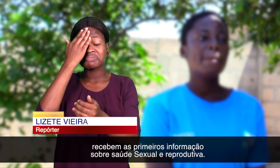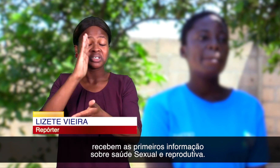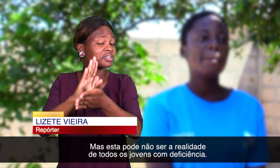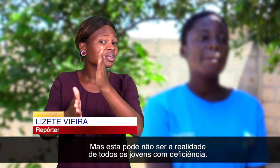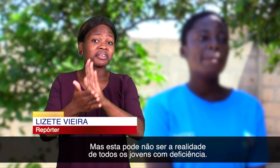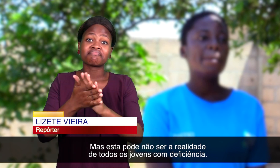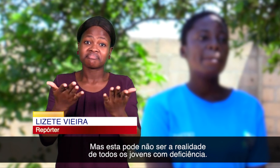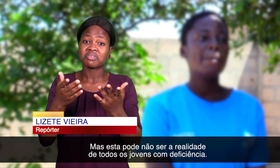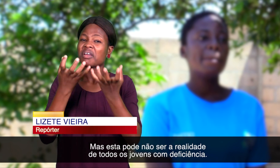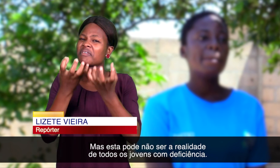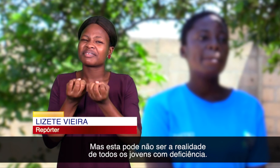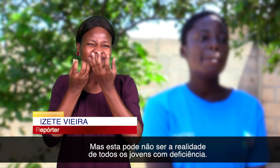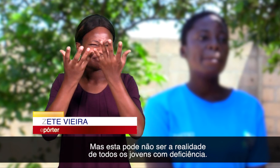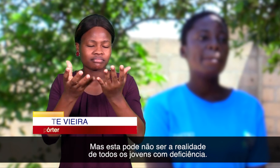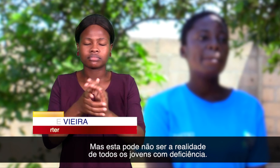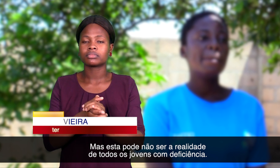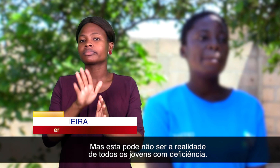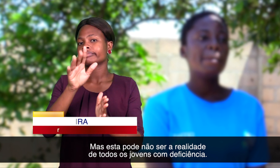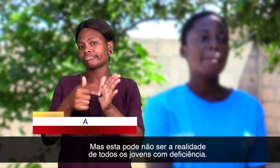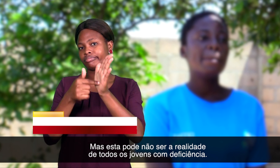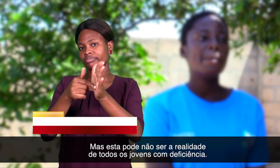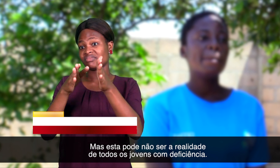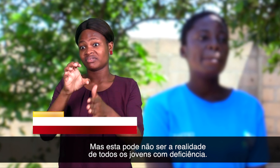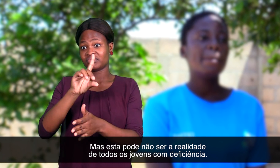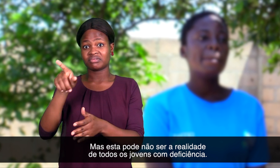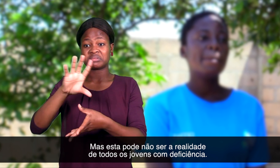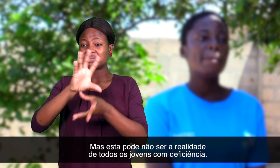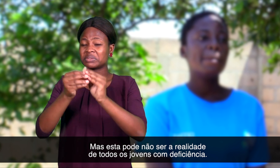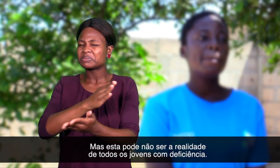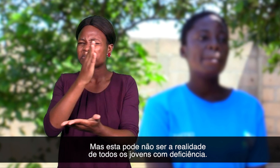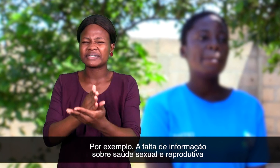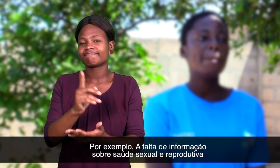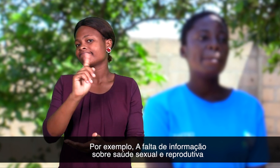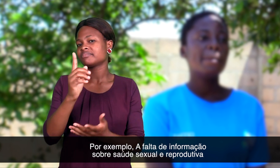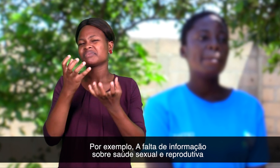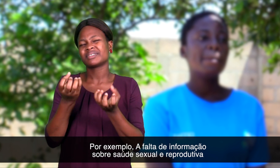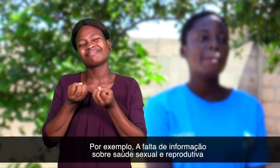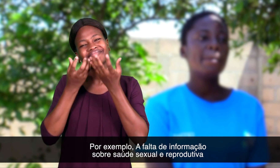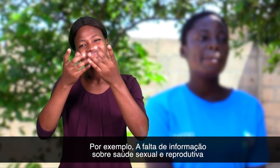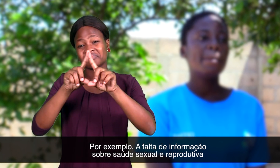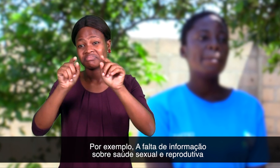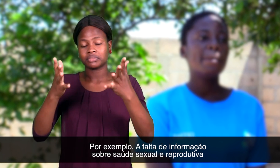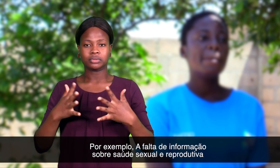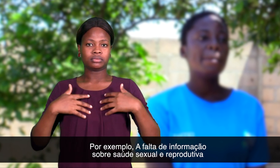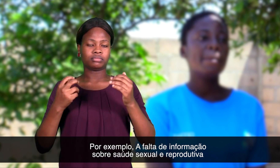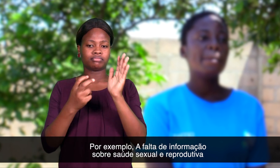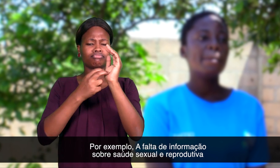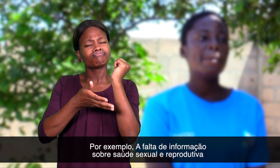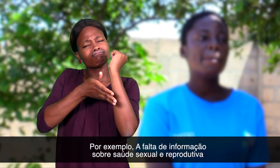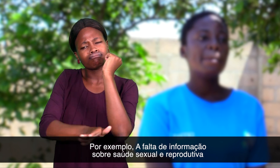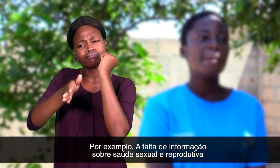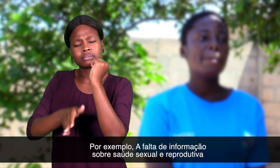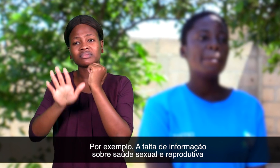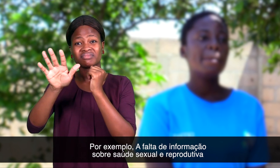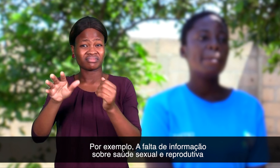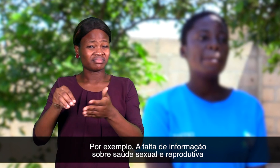reprodutiva. Mas esta pode não ser a realidade de todos os jovens com deficiência. Por exemplo, a falta de informação